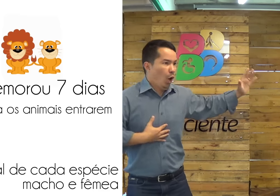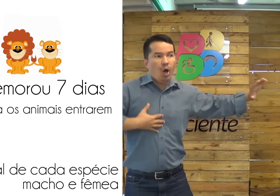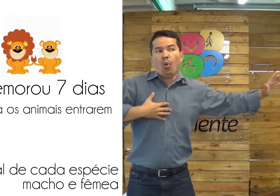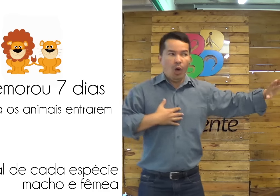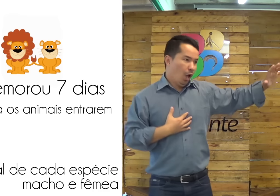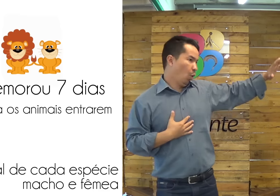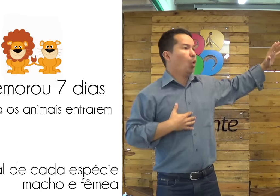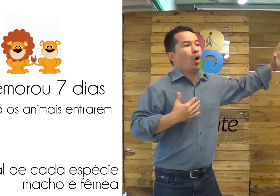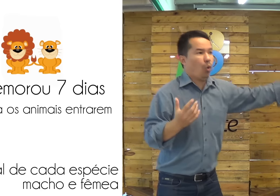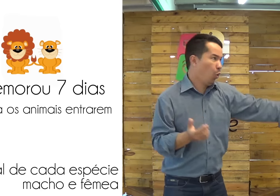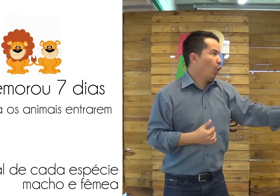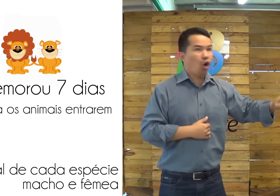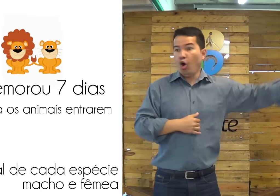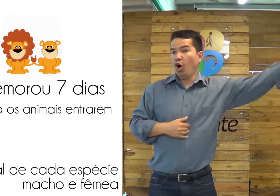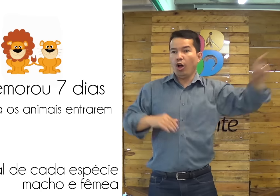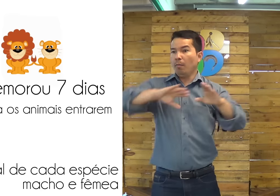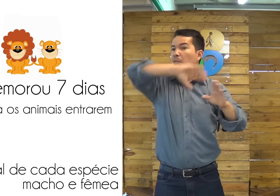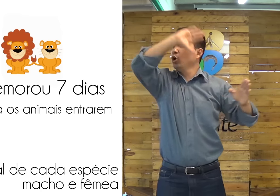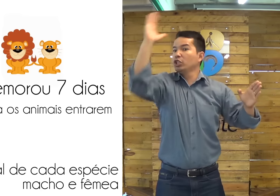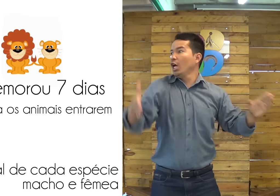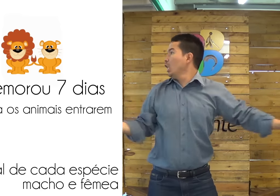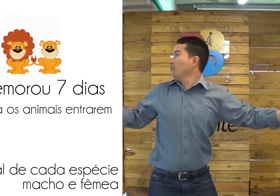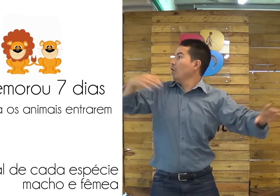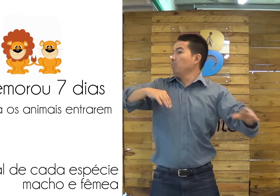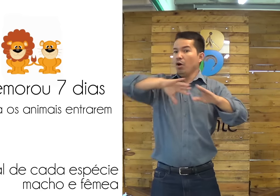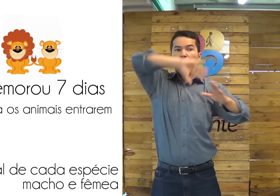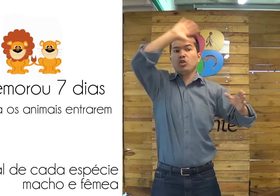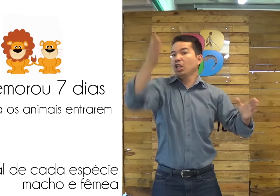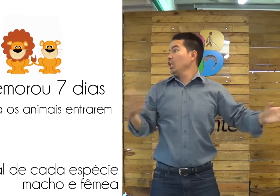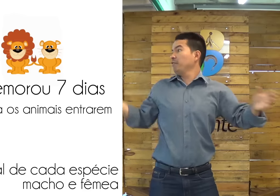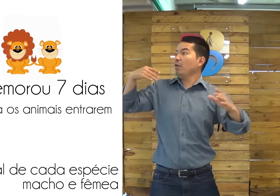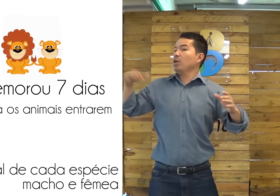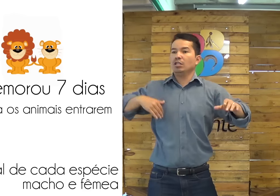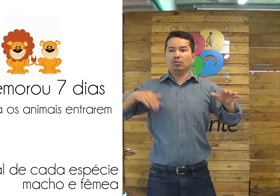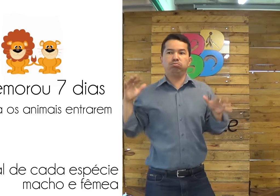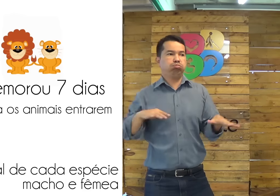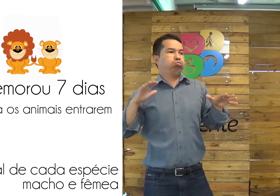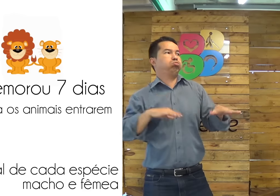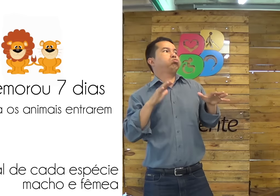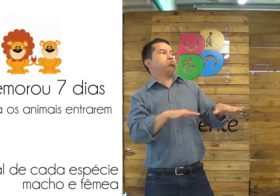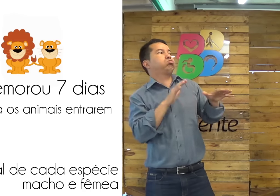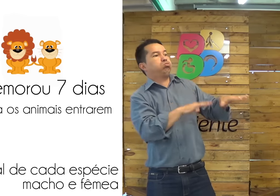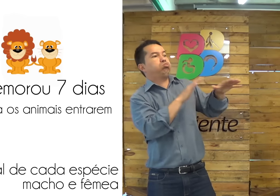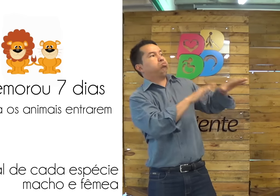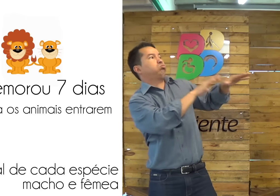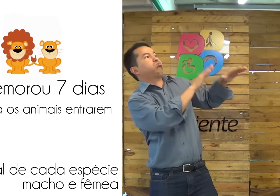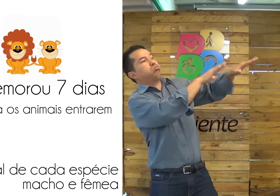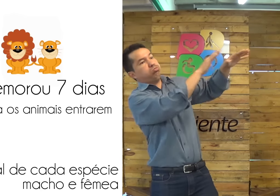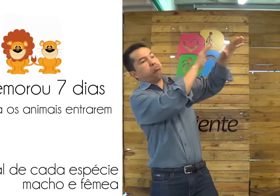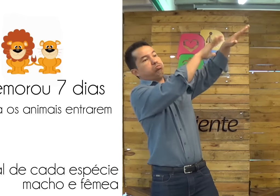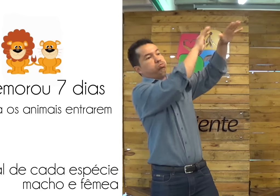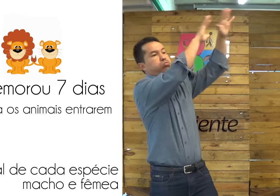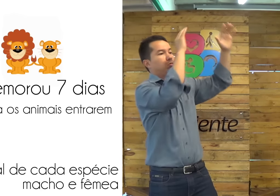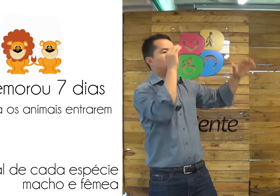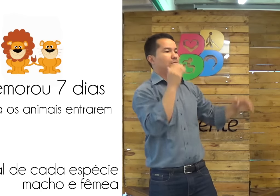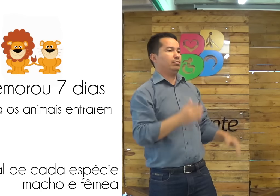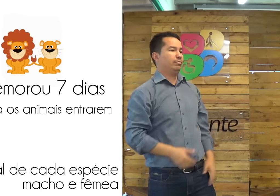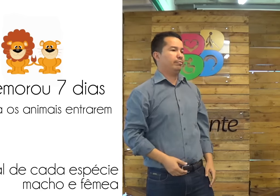ai tá chovendo Olha lá vamos lá pra montanha vamos vamos gente vamos subir todo mundo lá e eles lá fazendo uma carreata